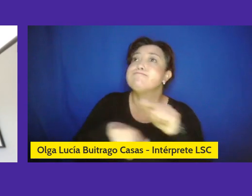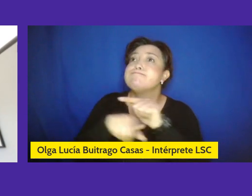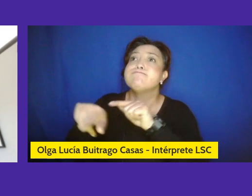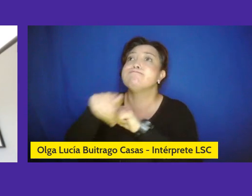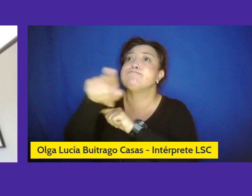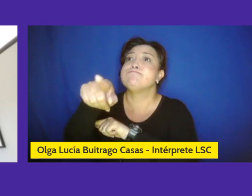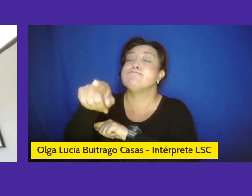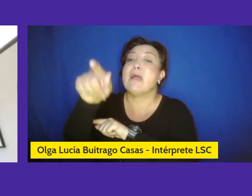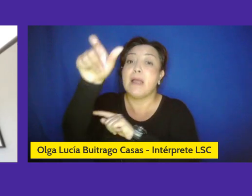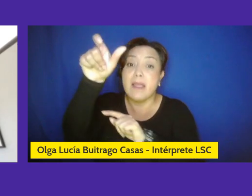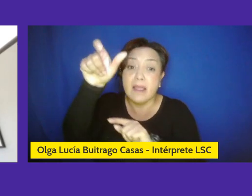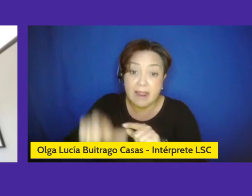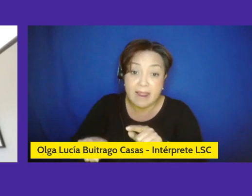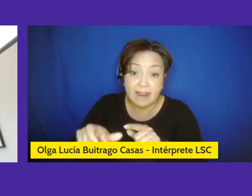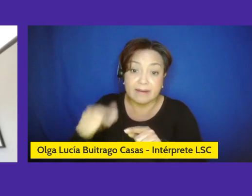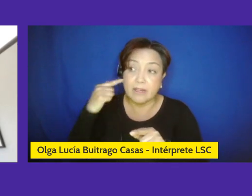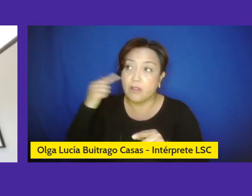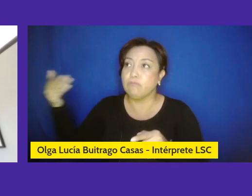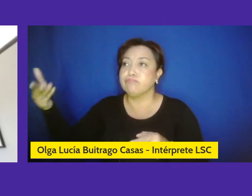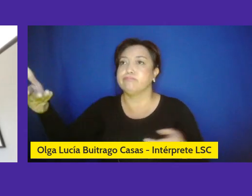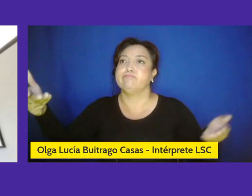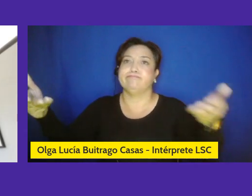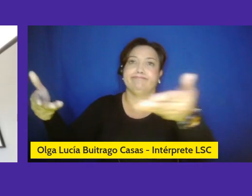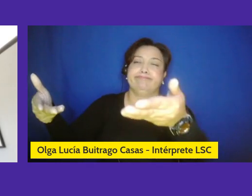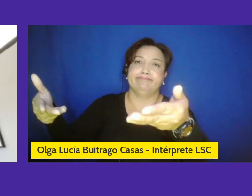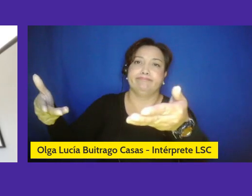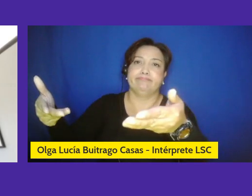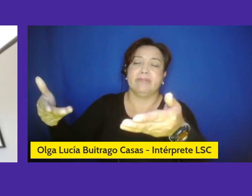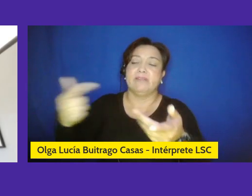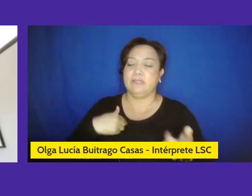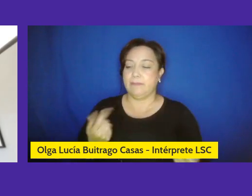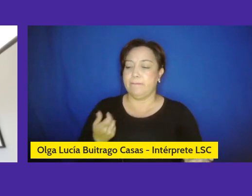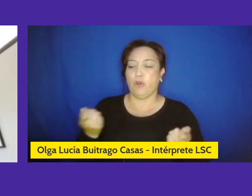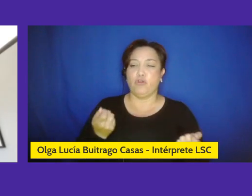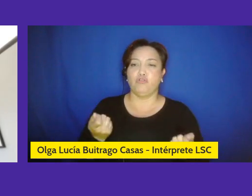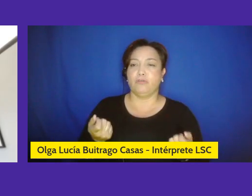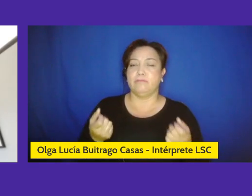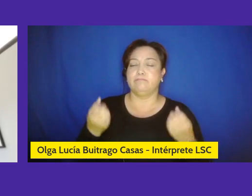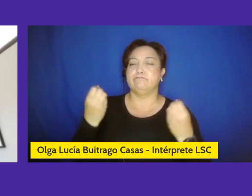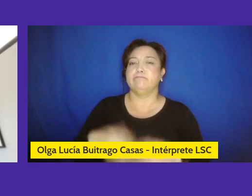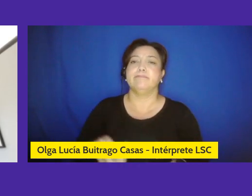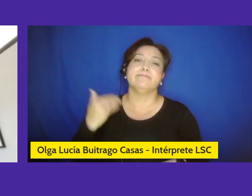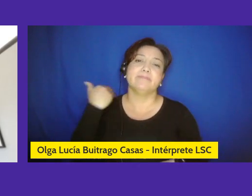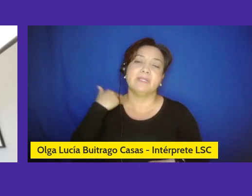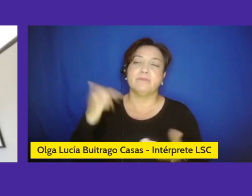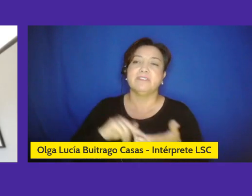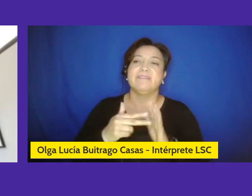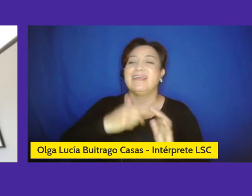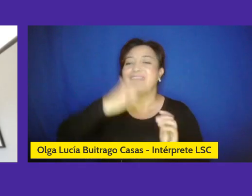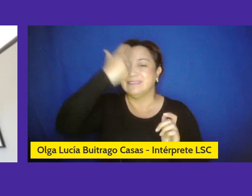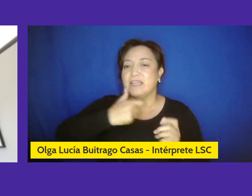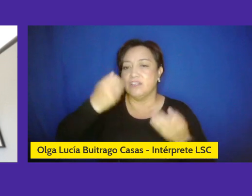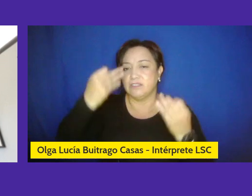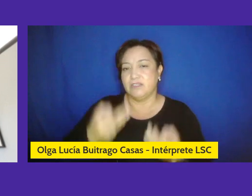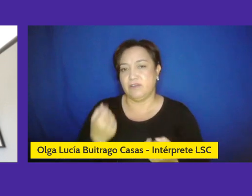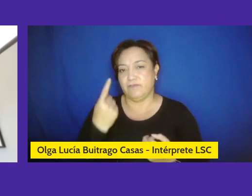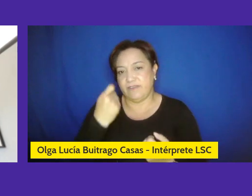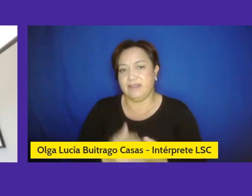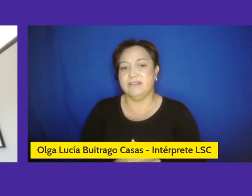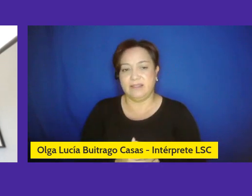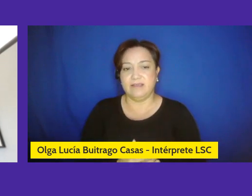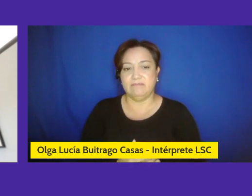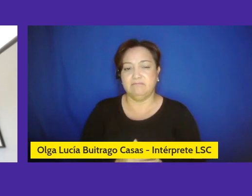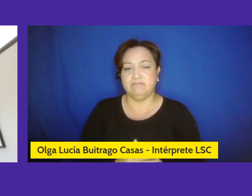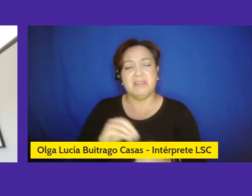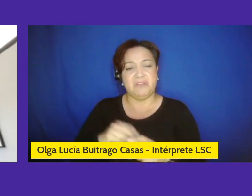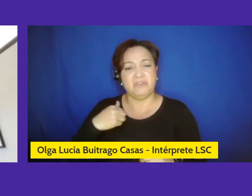distintas y el que se perjudica es el productor, porque después no queda como serio. Entonces, me parece que los agentes de venta hacen